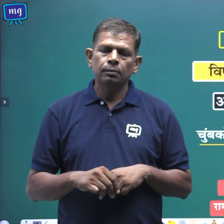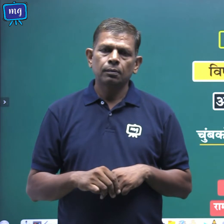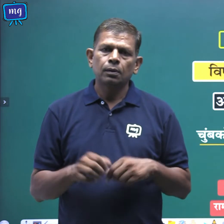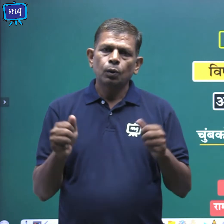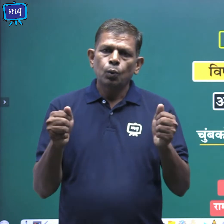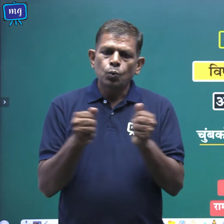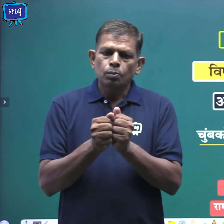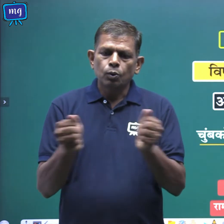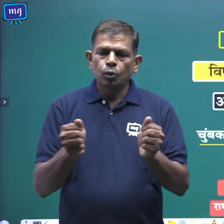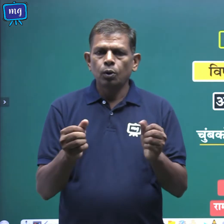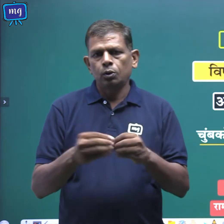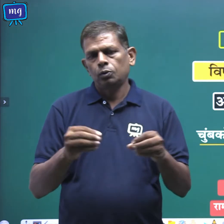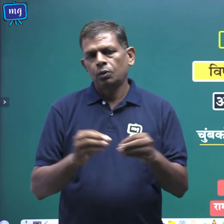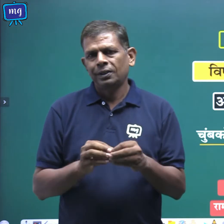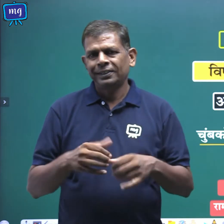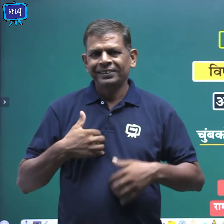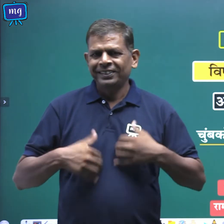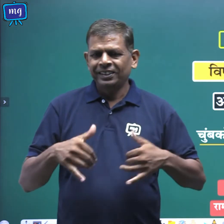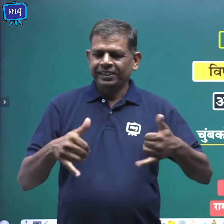चुंबकों द्वारा मनोरंजन